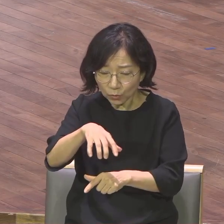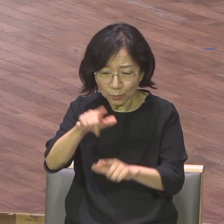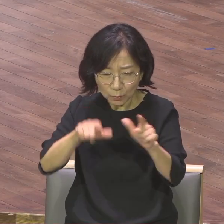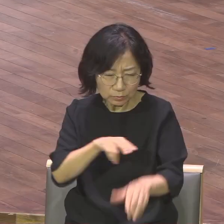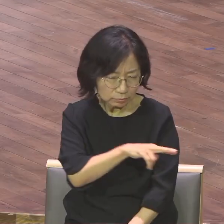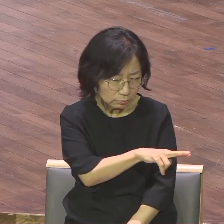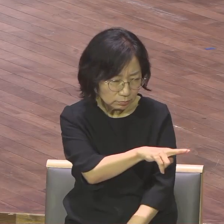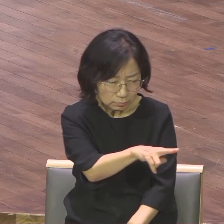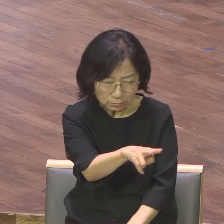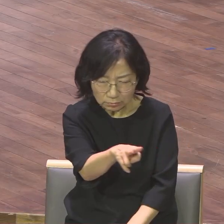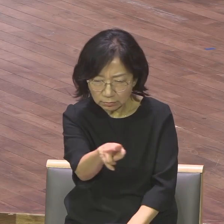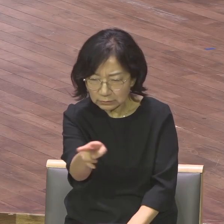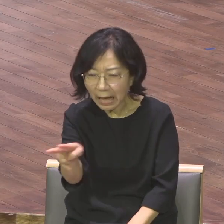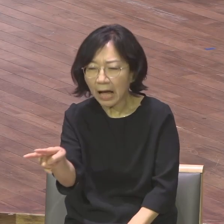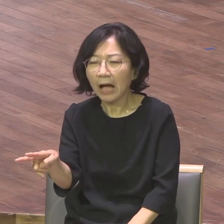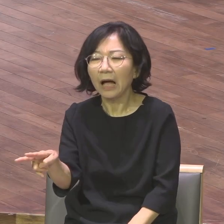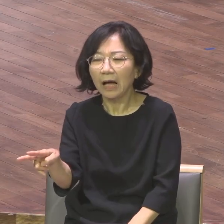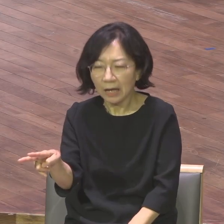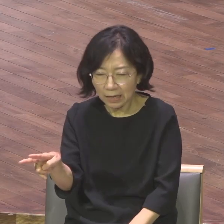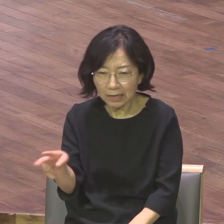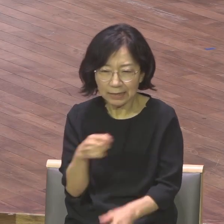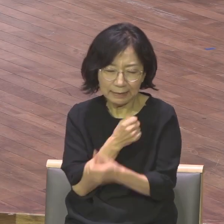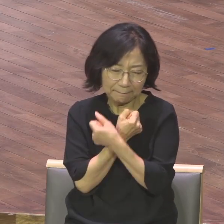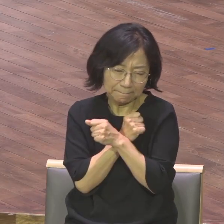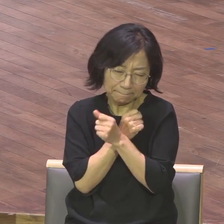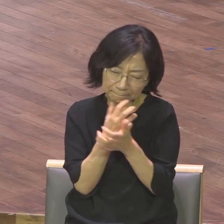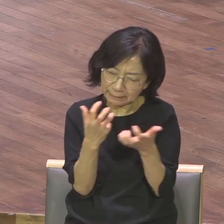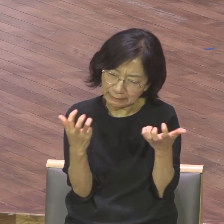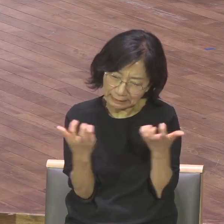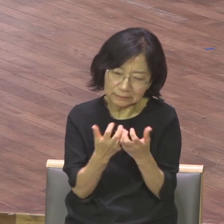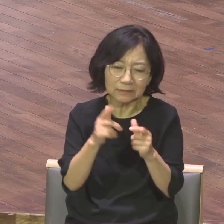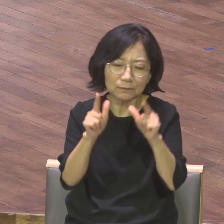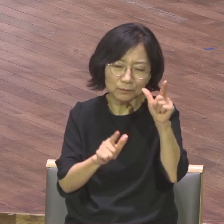현장이구나. 여기에 내가 에스겔이 돼야 되겠구나.